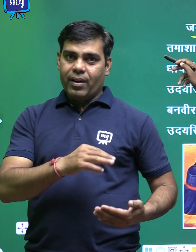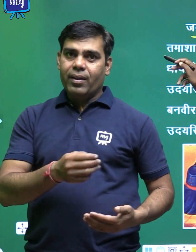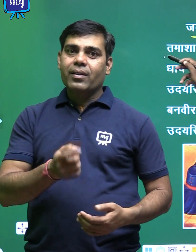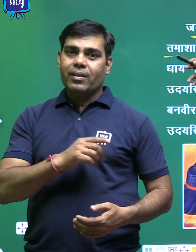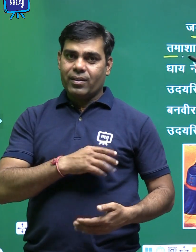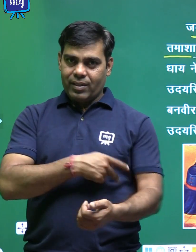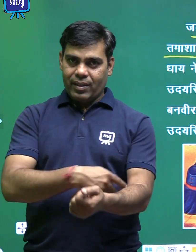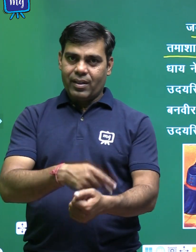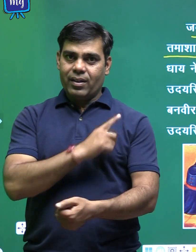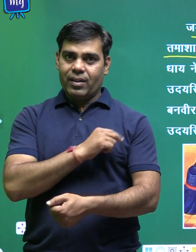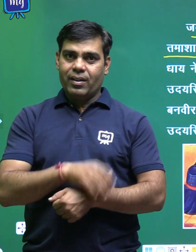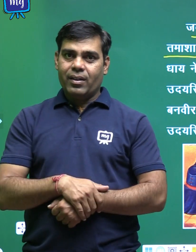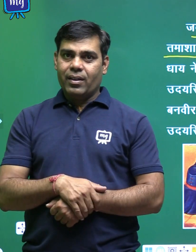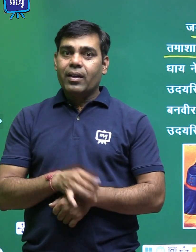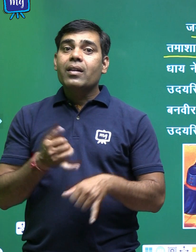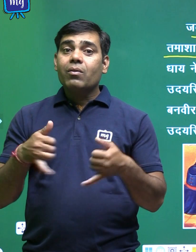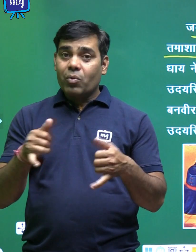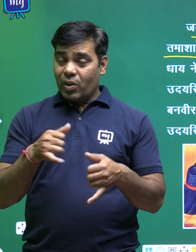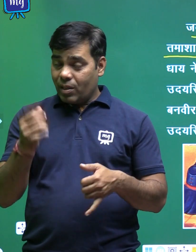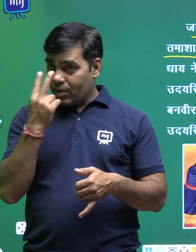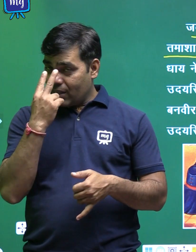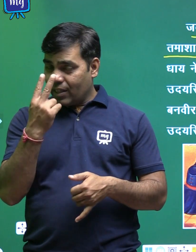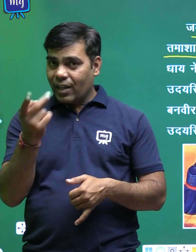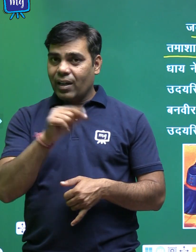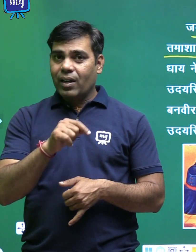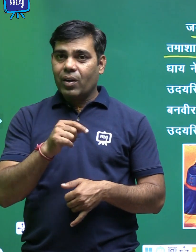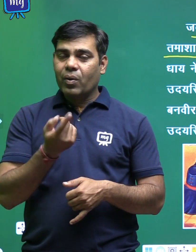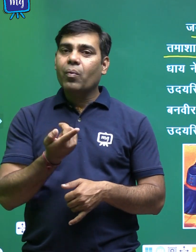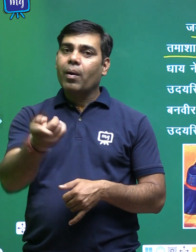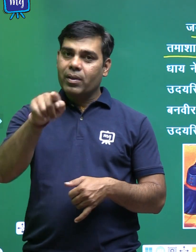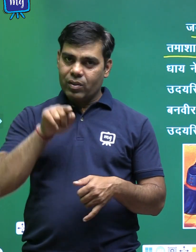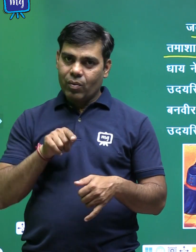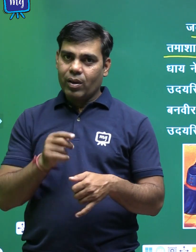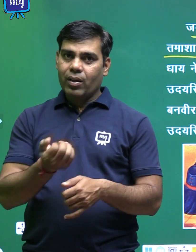चंदन तमाशा देखकर वापस लौटा तो